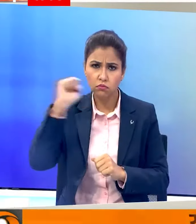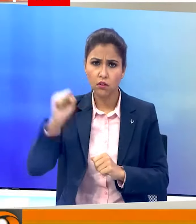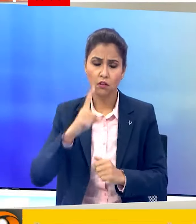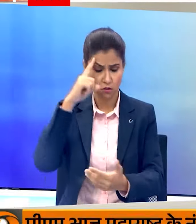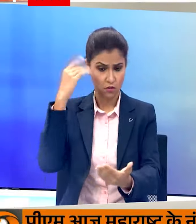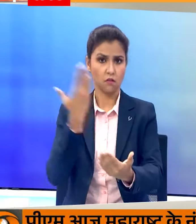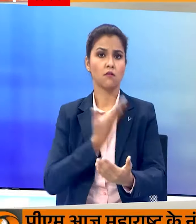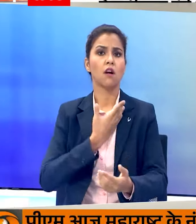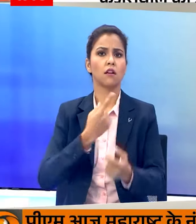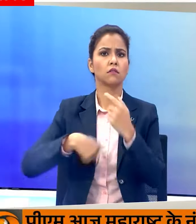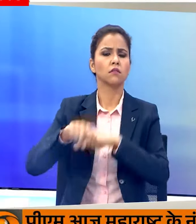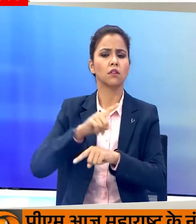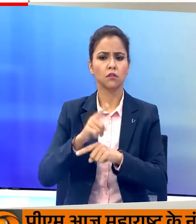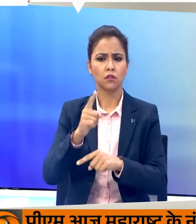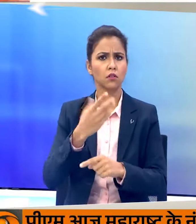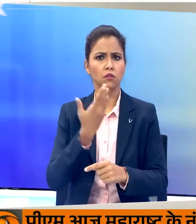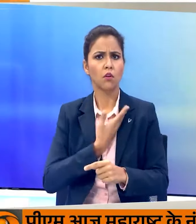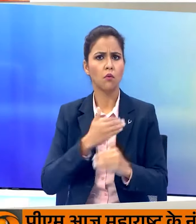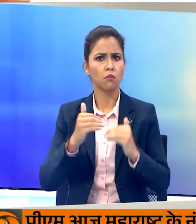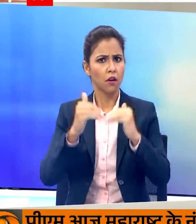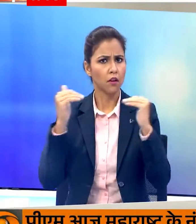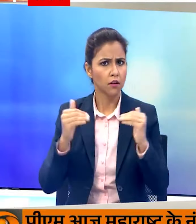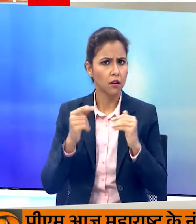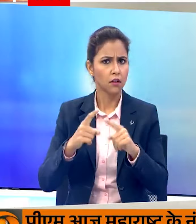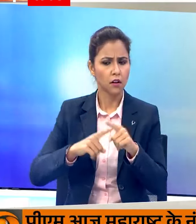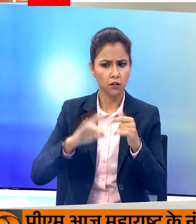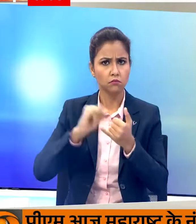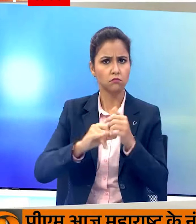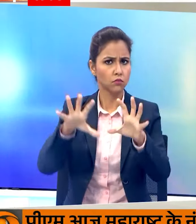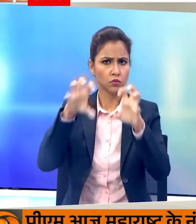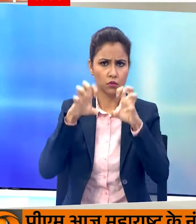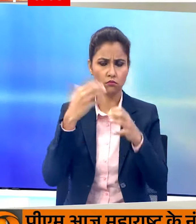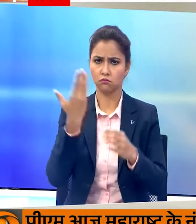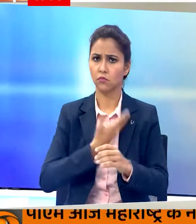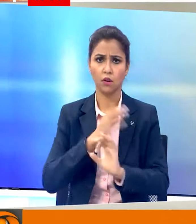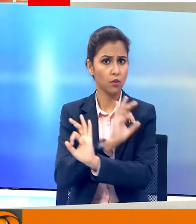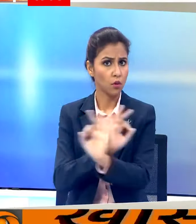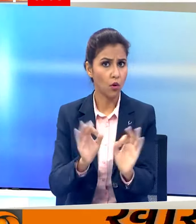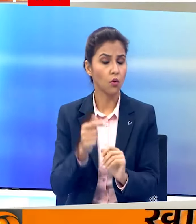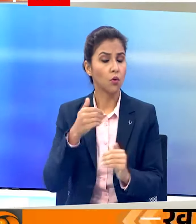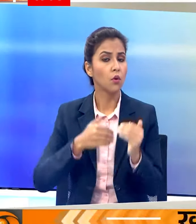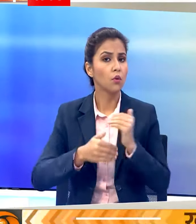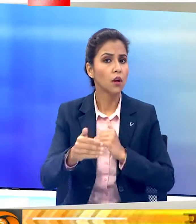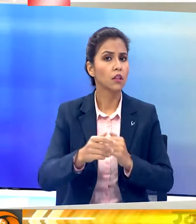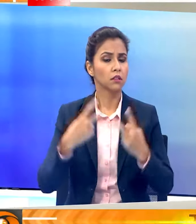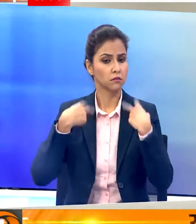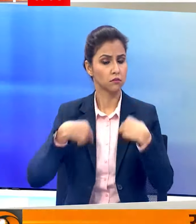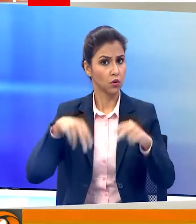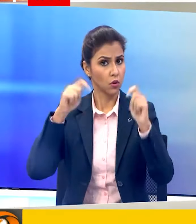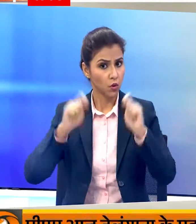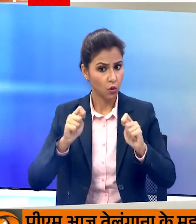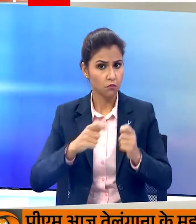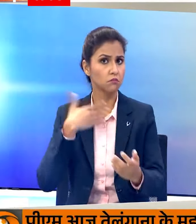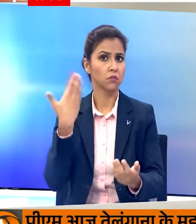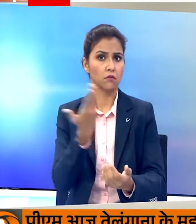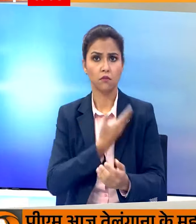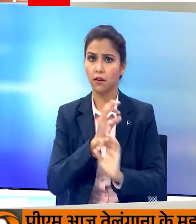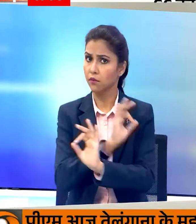अधिकार ना तो मौलिक अधिकार है ना ही संवैधानिक अधिकार और यहां तक कि कानूनी अधिकार भी नहीं